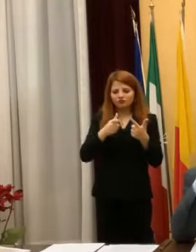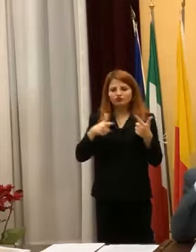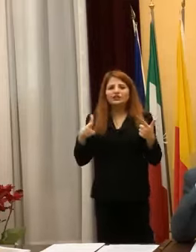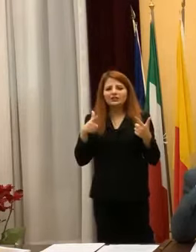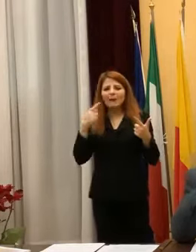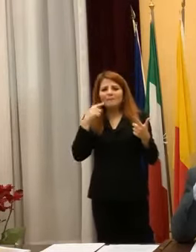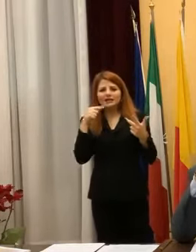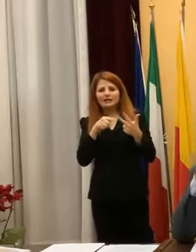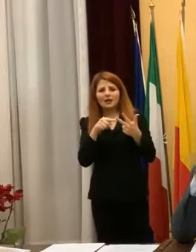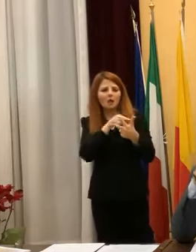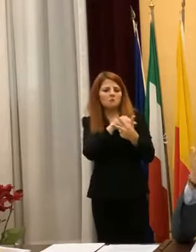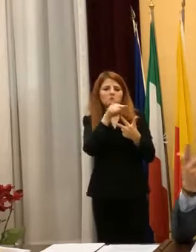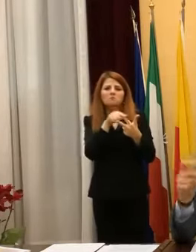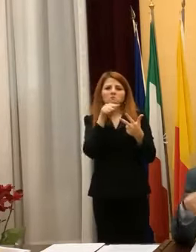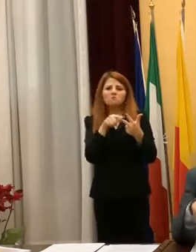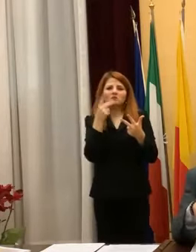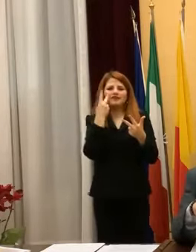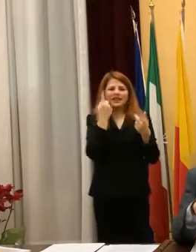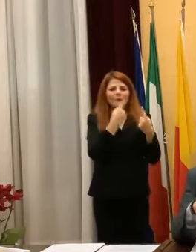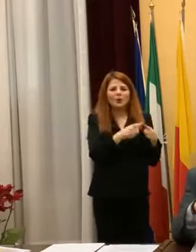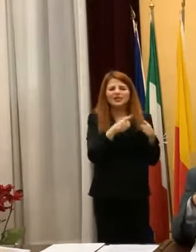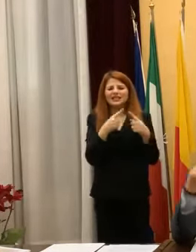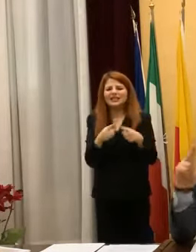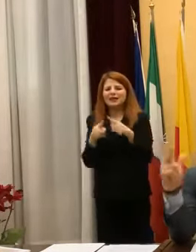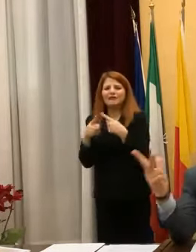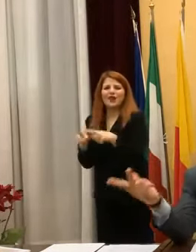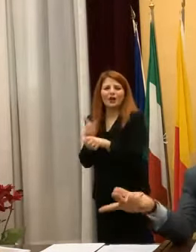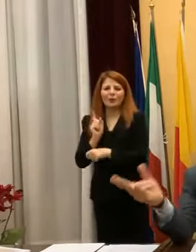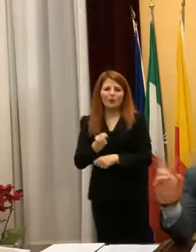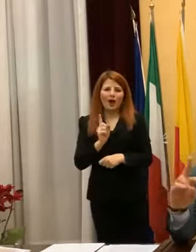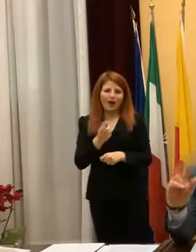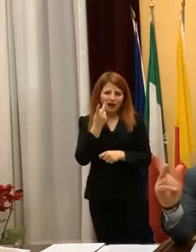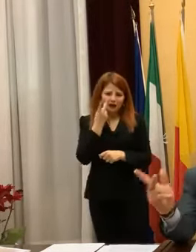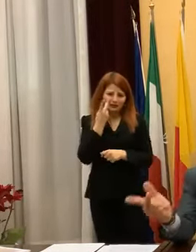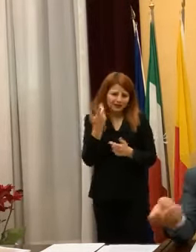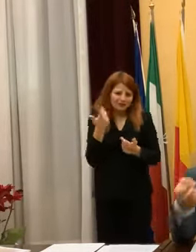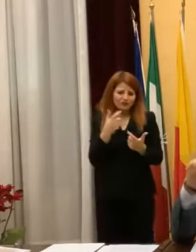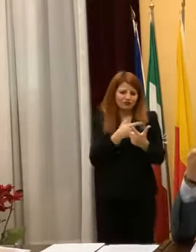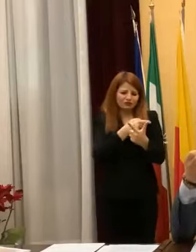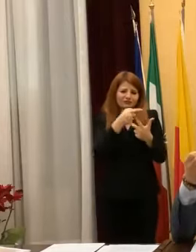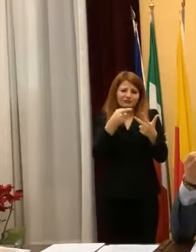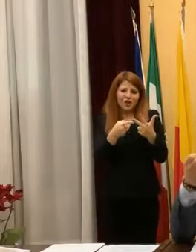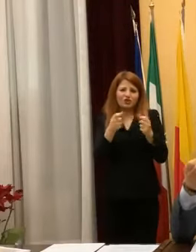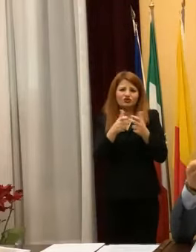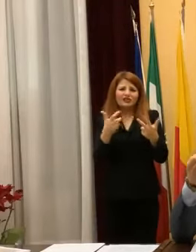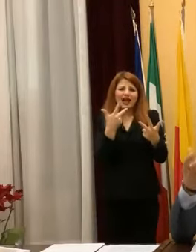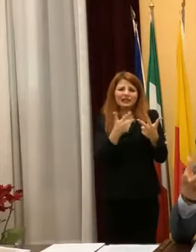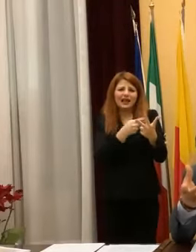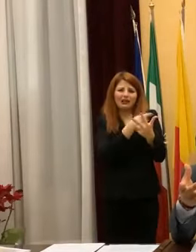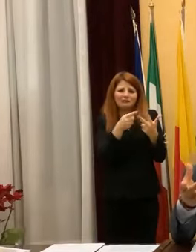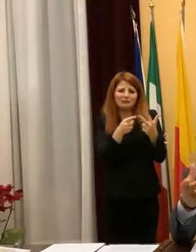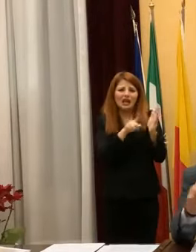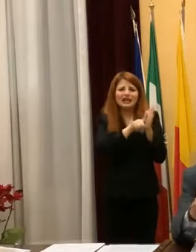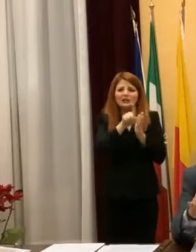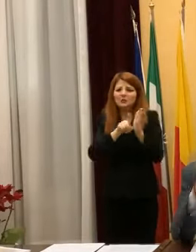dire tre pesi e tre misure diverse. Andiamo nel